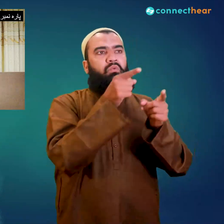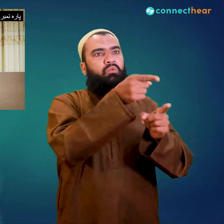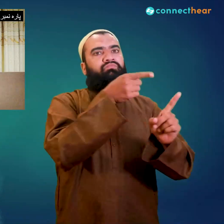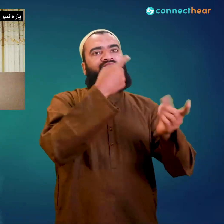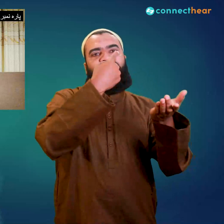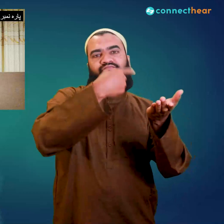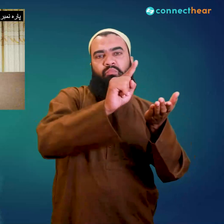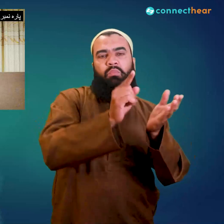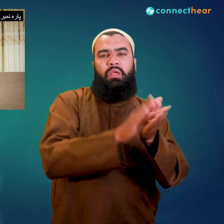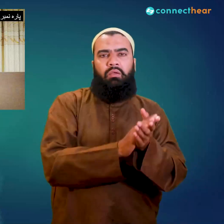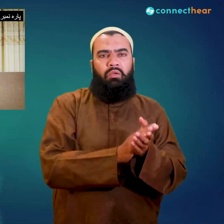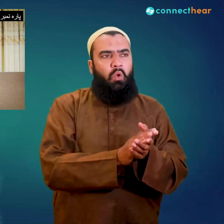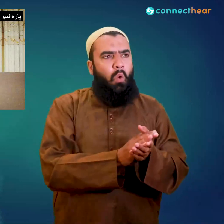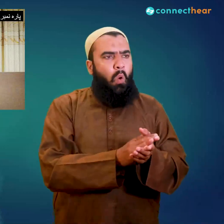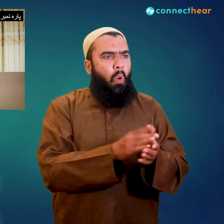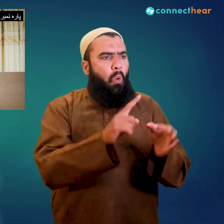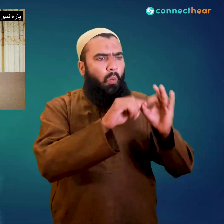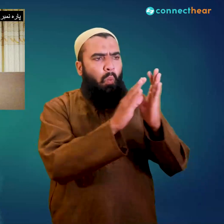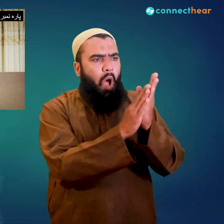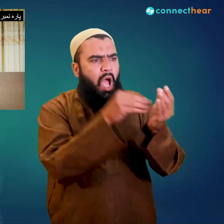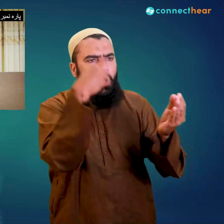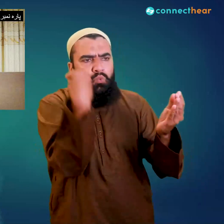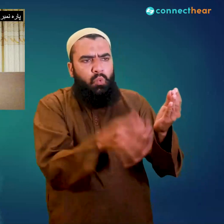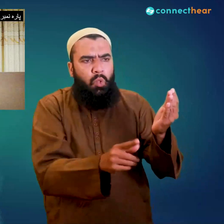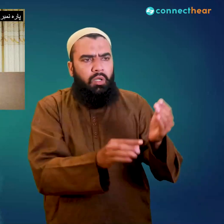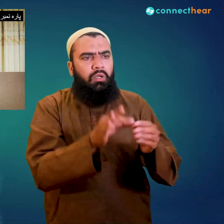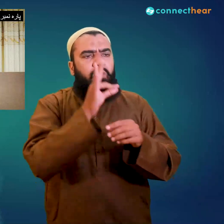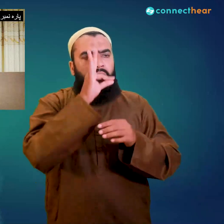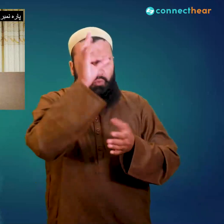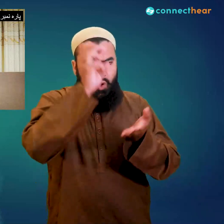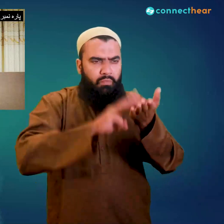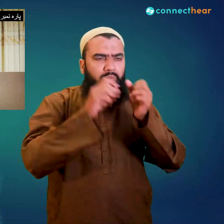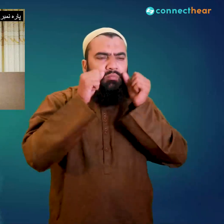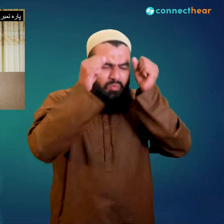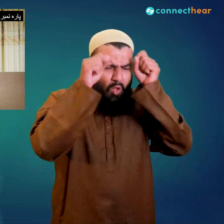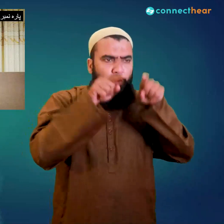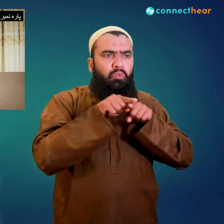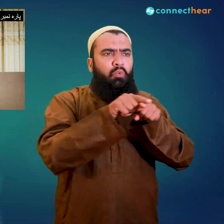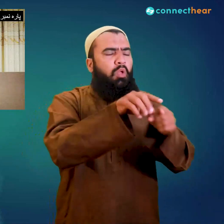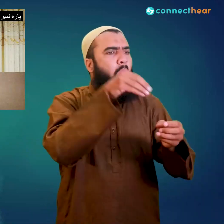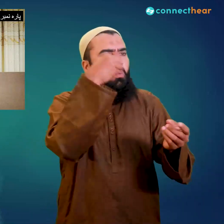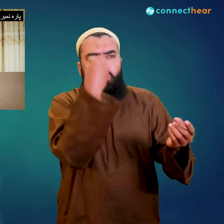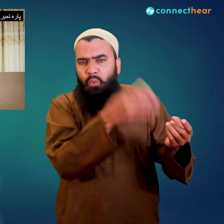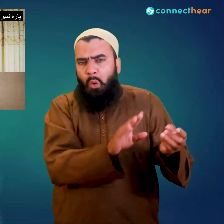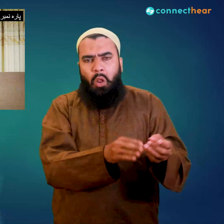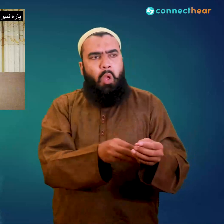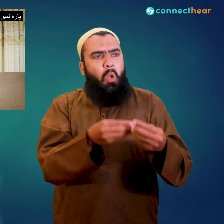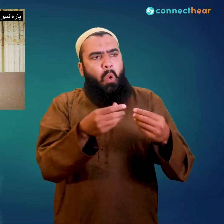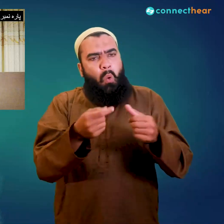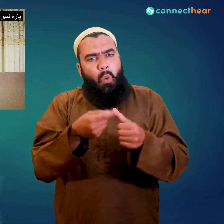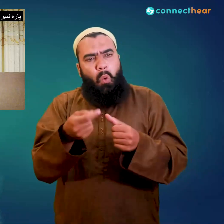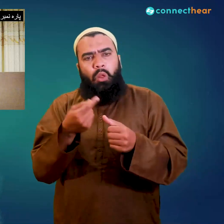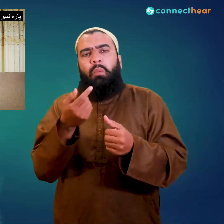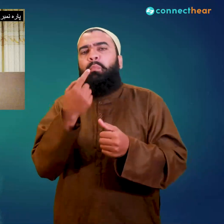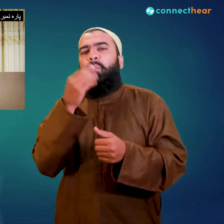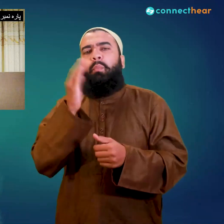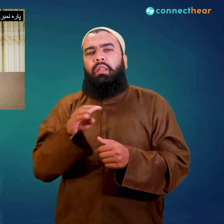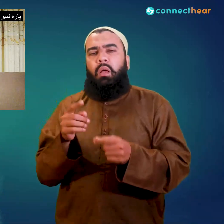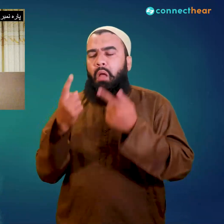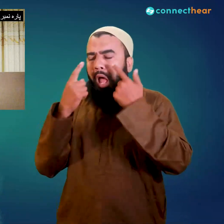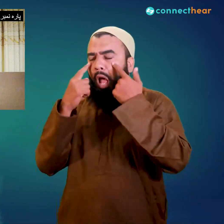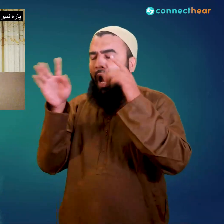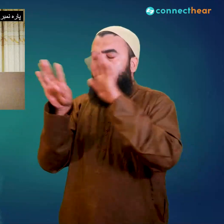ہے، اور جو اس چیز سے، حق سے ہٹا ہوا ہے، شریعت سے، اللہ کے احکامات سے ہٹا ہوا ہے، اس کی مثال دی